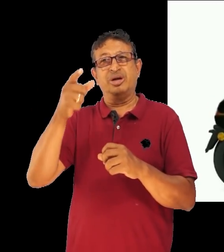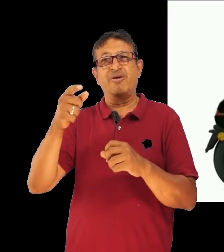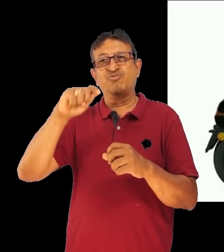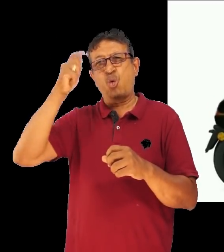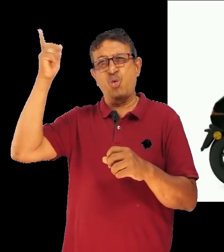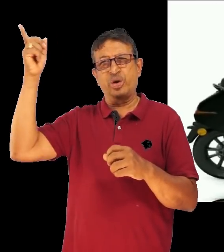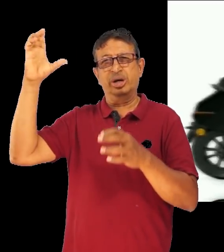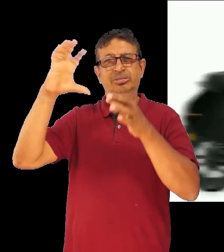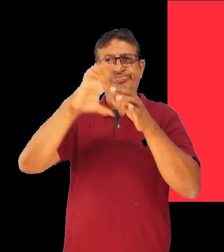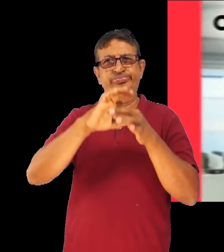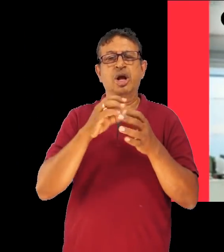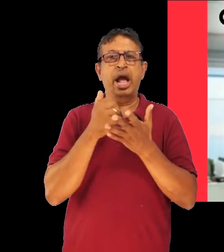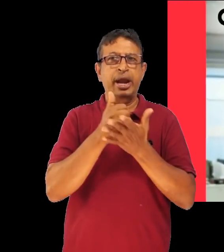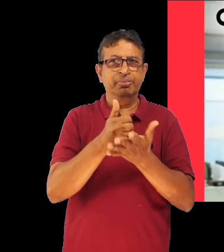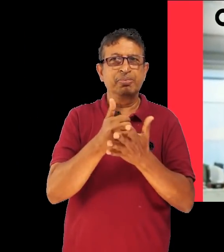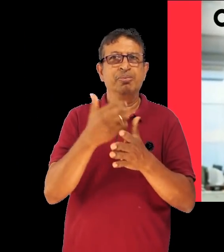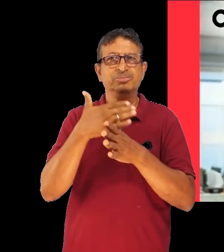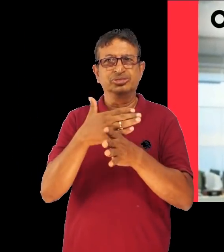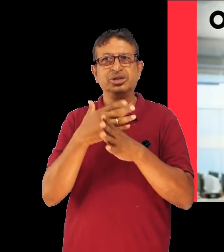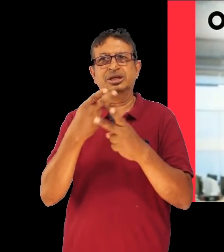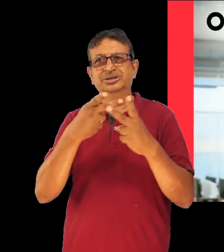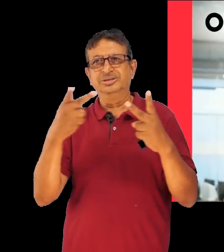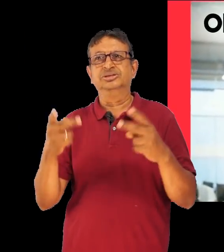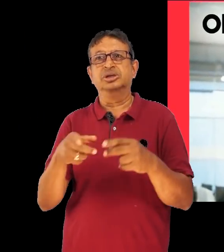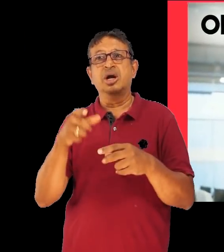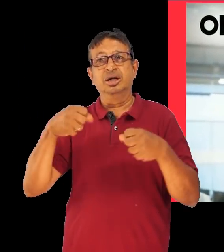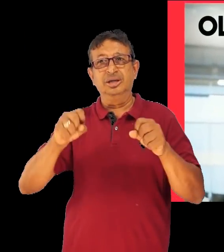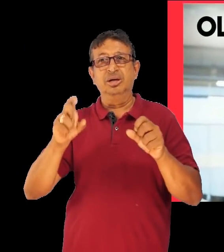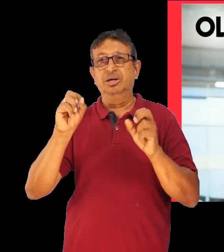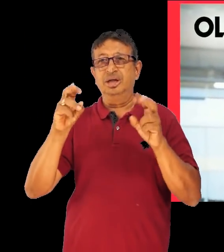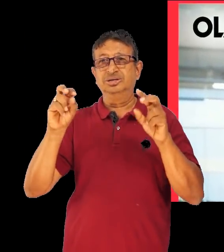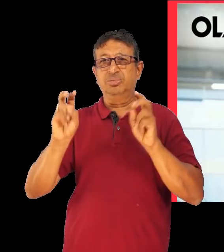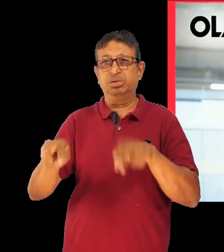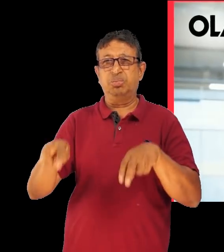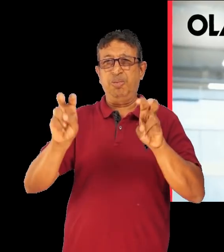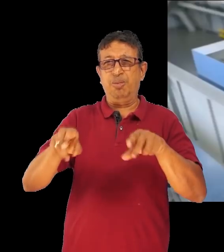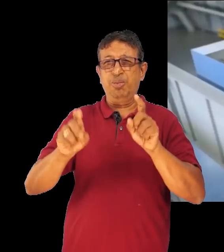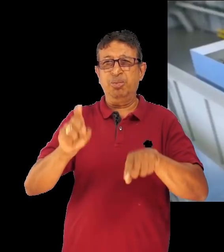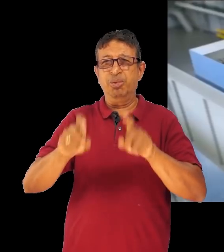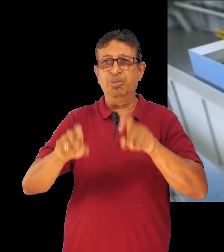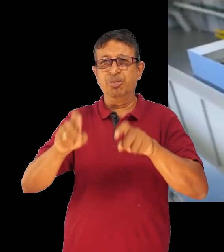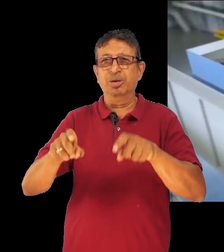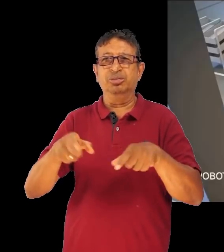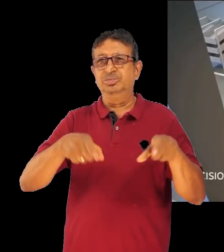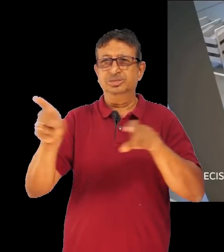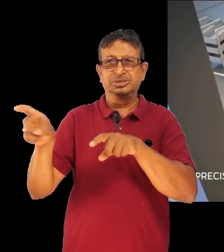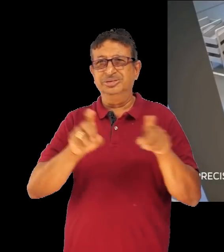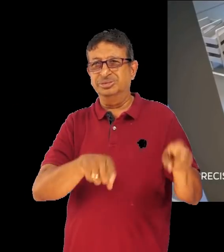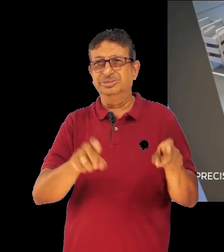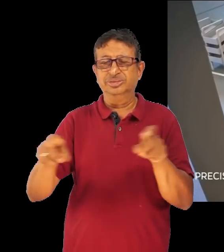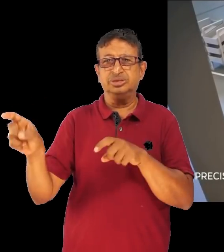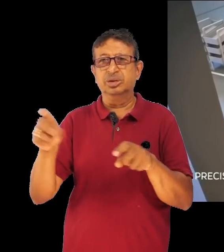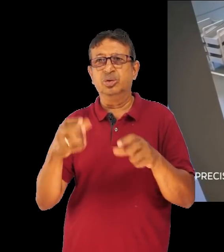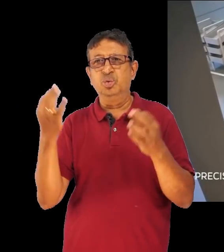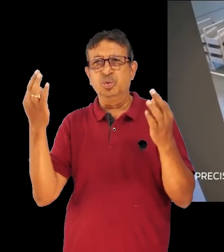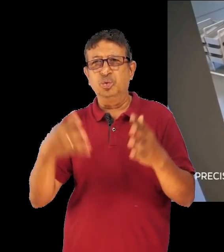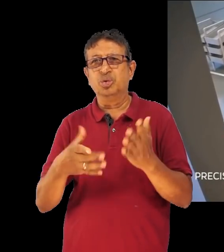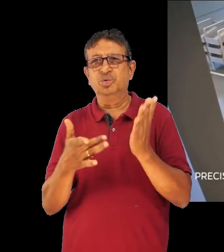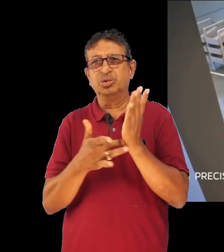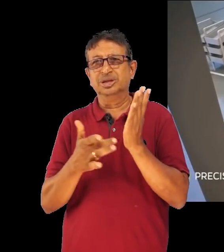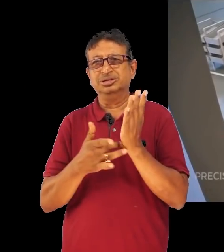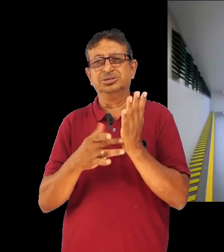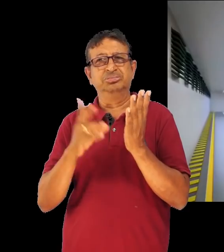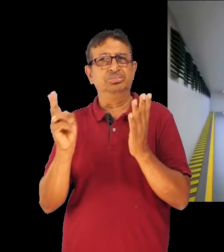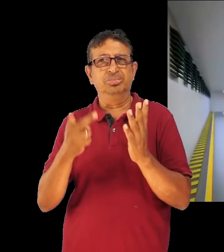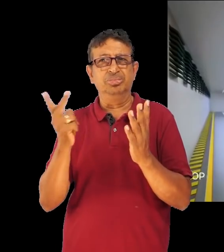ये अपने आप में ये काफी बड़ा रिकॉर्ड होने वाला है। और यहां पर जो ऑटोमेशन का लेवल है तो वो भी काफी ज्यादा एक्सट्रीम है, लगभग 90% ऑफ ऑटोमेटेड फैसिलिटी